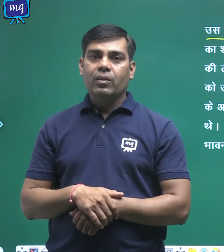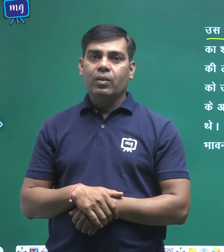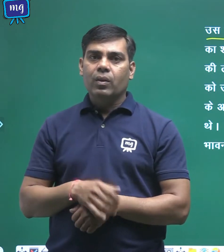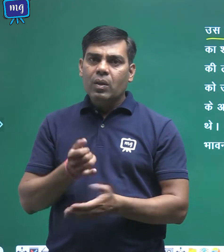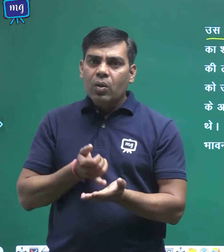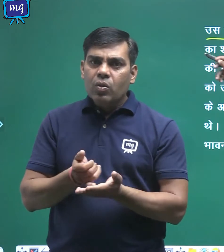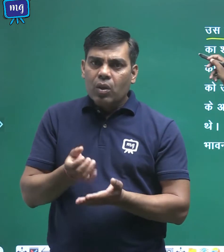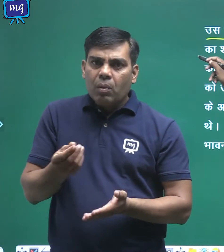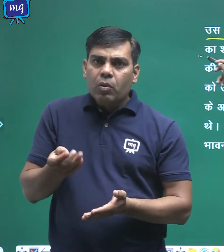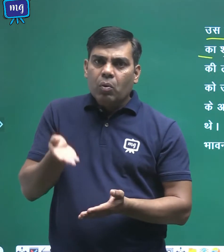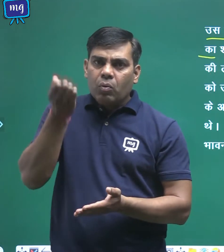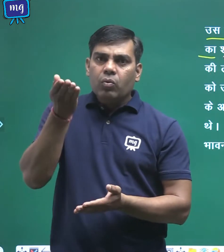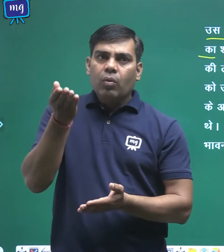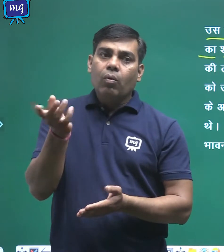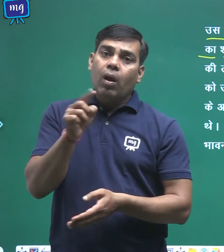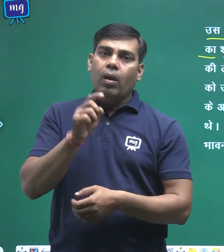सामंतों का